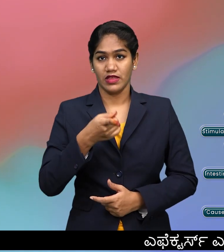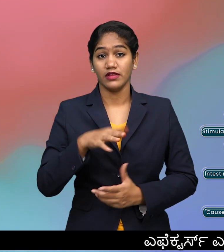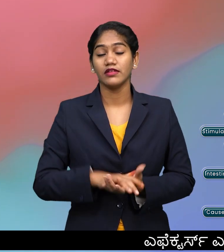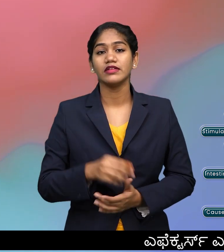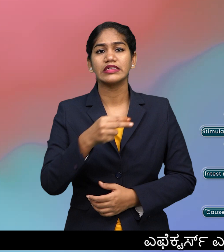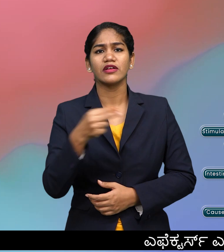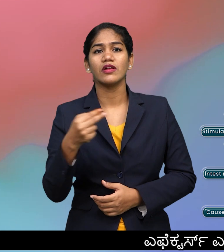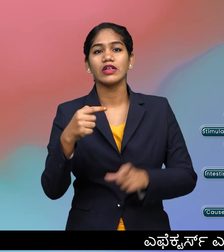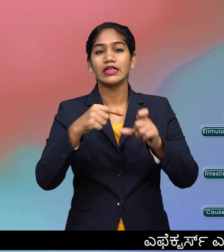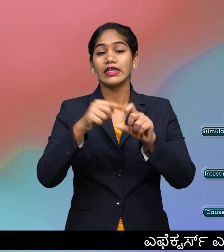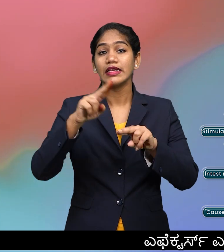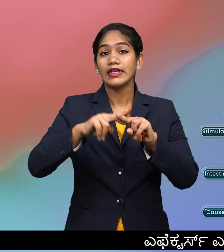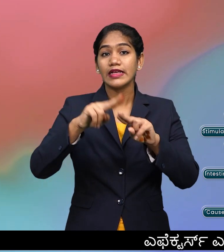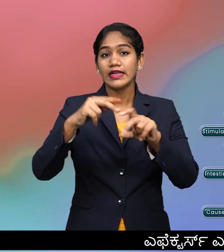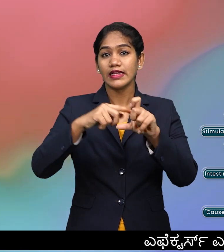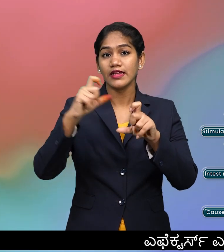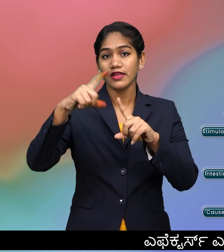ಎಫೆಕ್ಟರ್ಸ್ ಎಂದು ಕರೆಯಲಾಗುತ್ತದೆ.